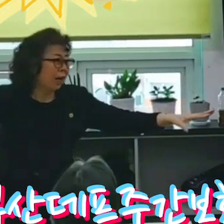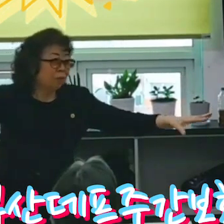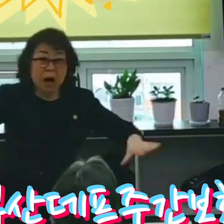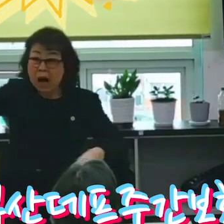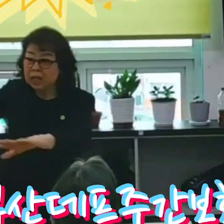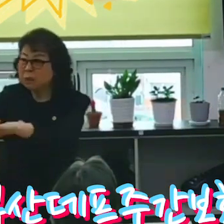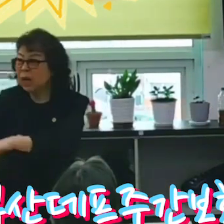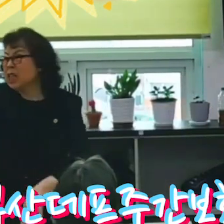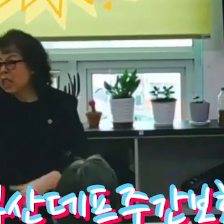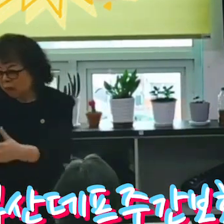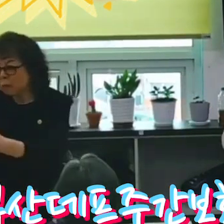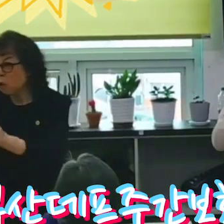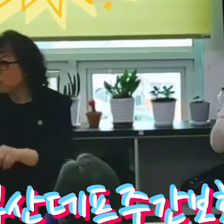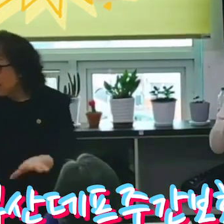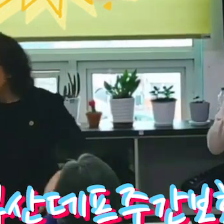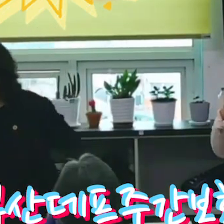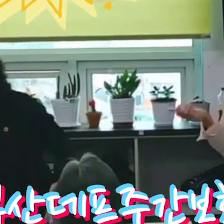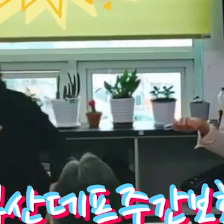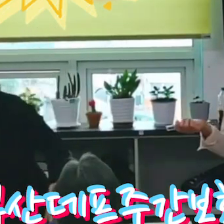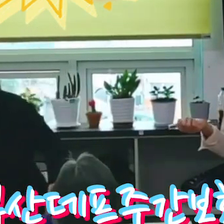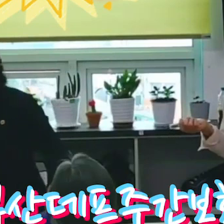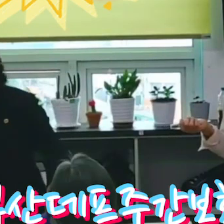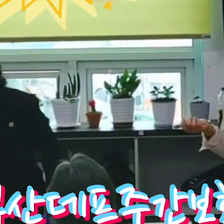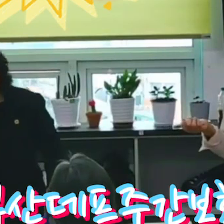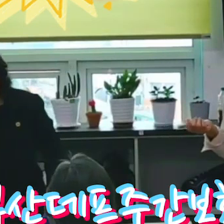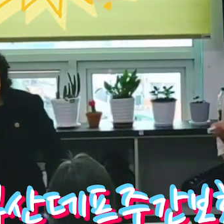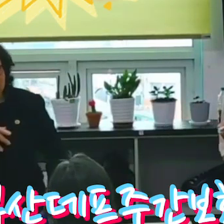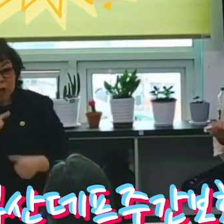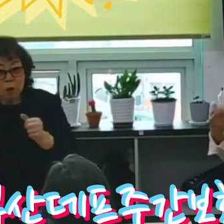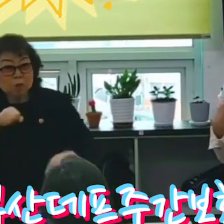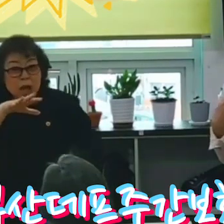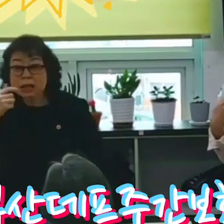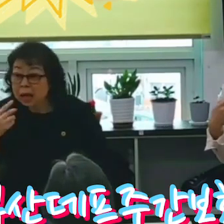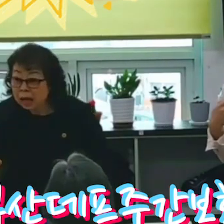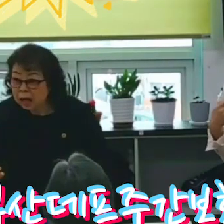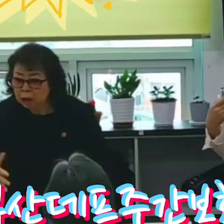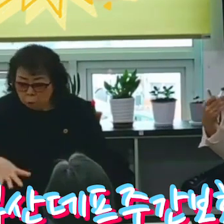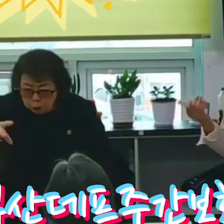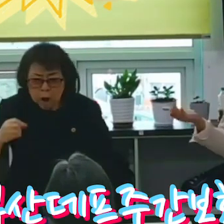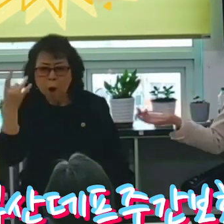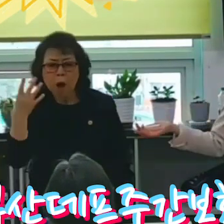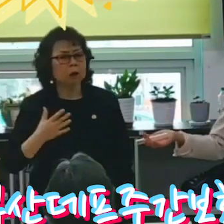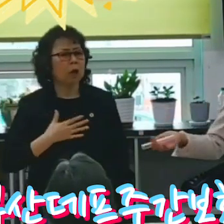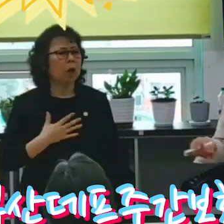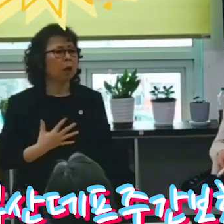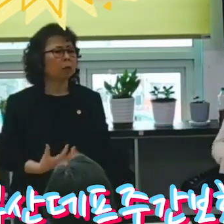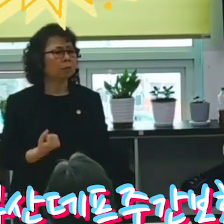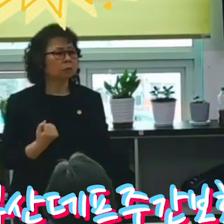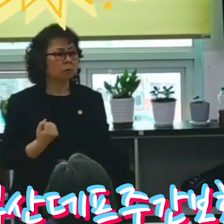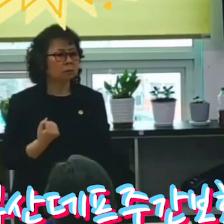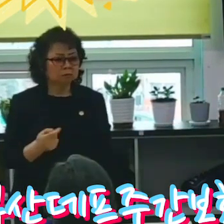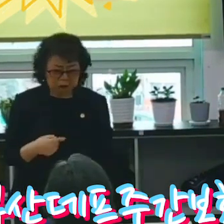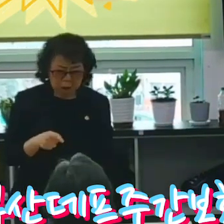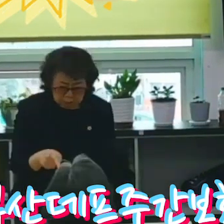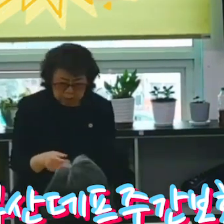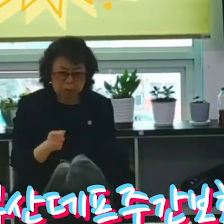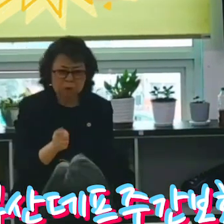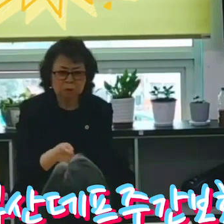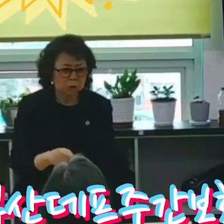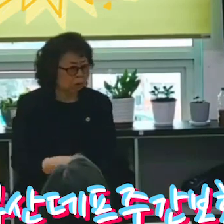사람을 원망하는 거죠. 소문을 낸 사람은 난데 내 주변의 사람을 원망할